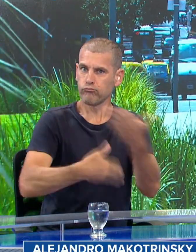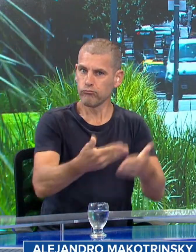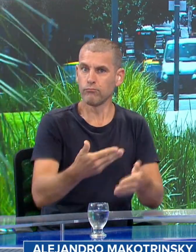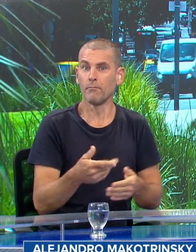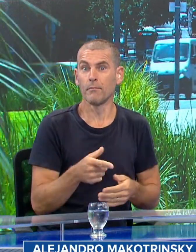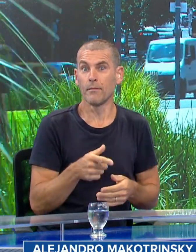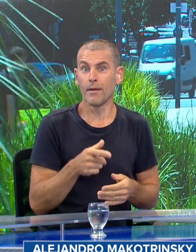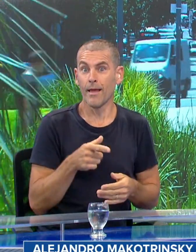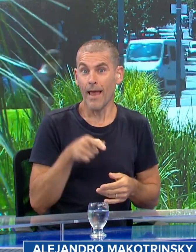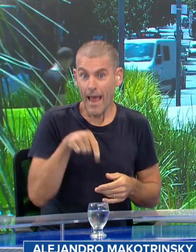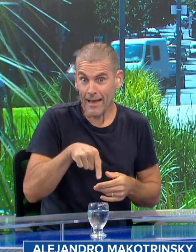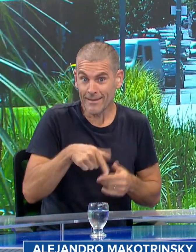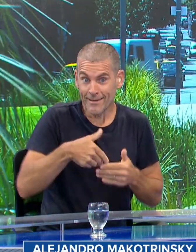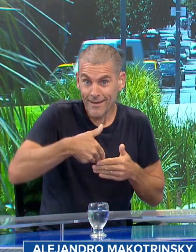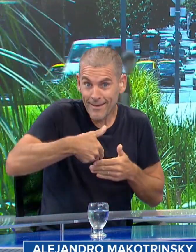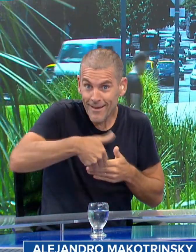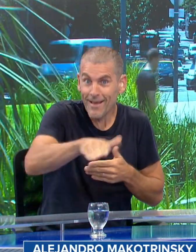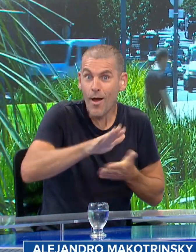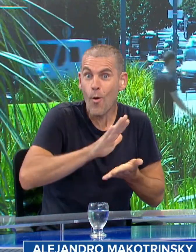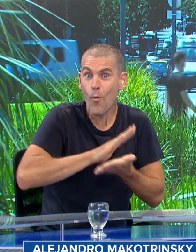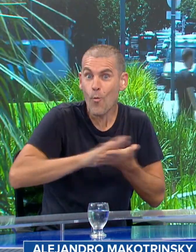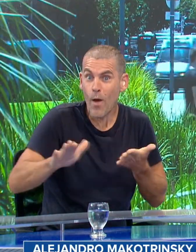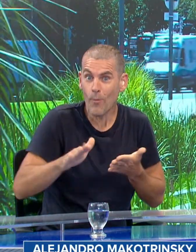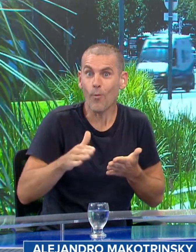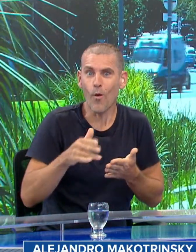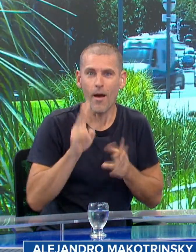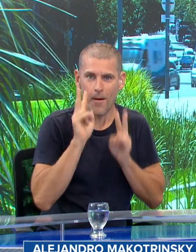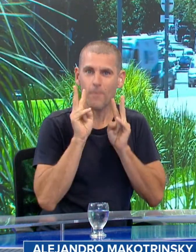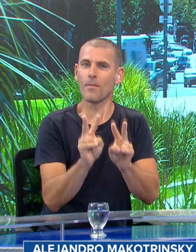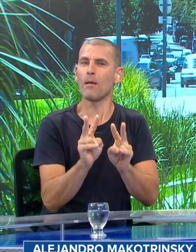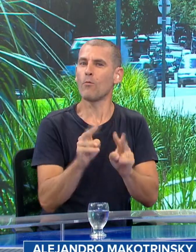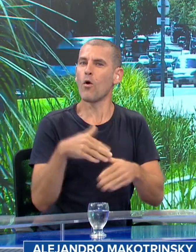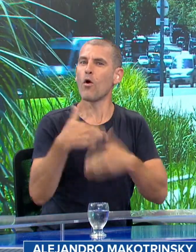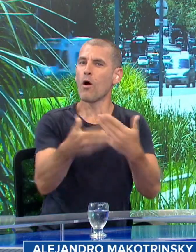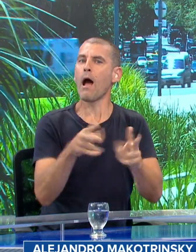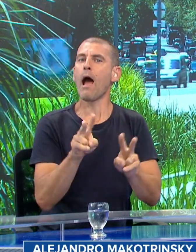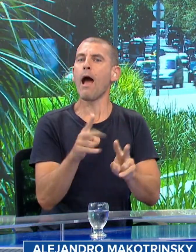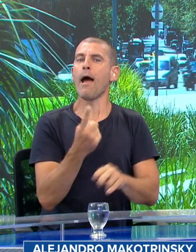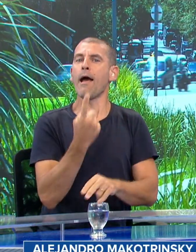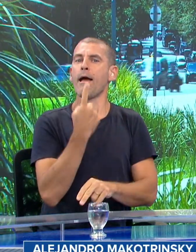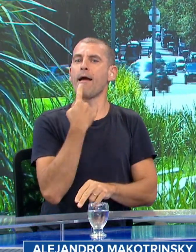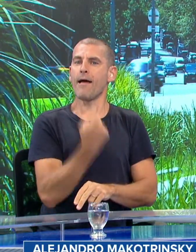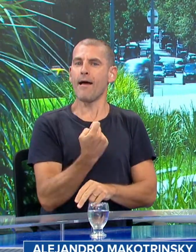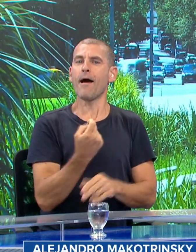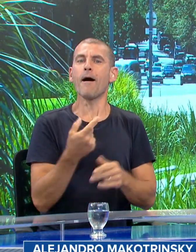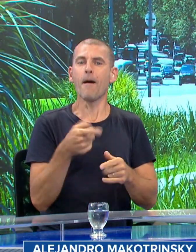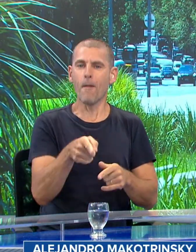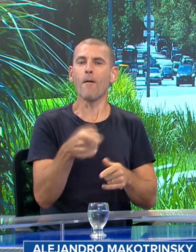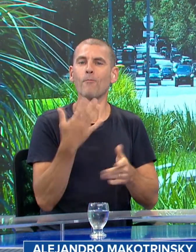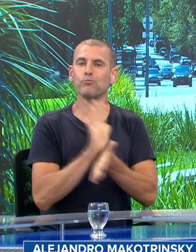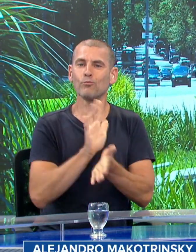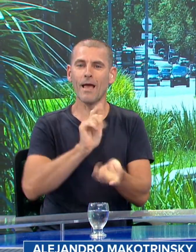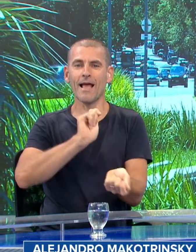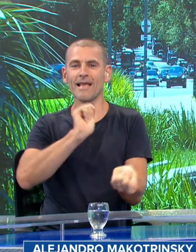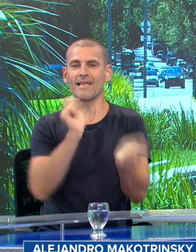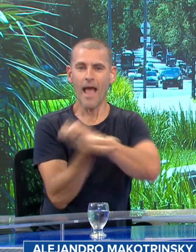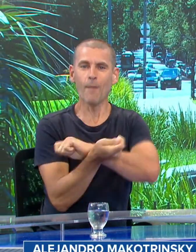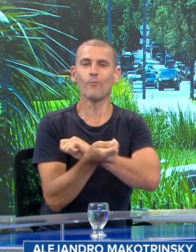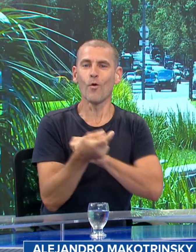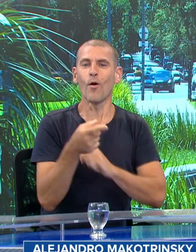armar un equipo de trabajo para llevar adelante hoy este nuevo programa, para mostrar un poco